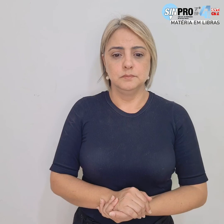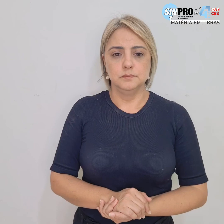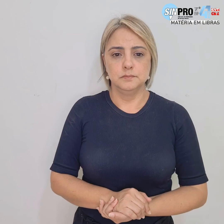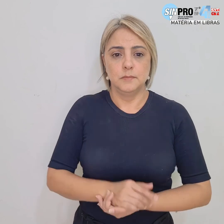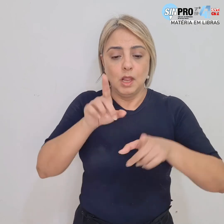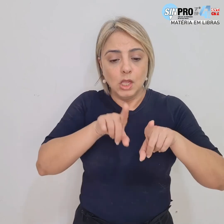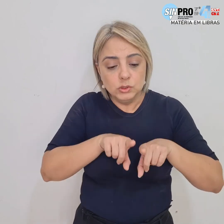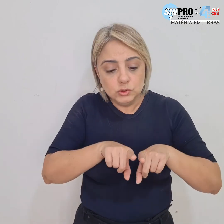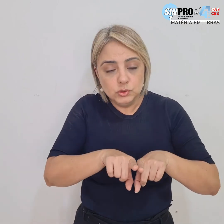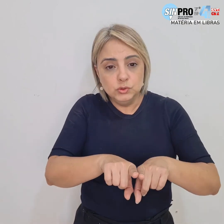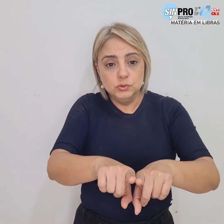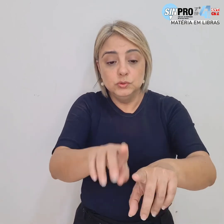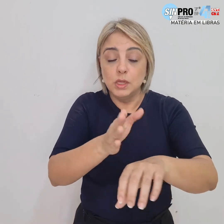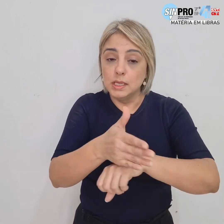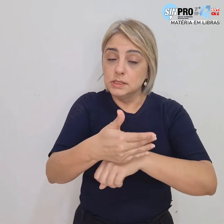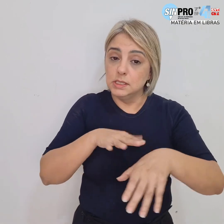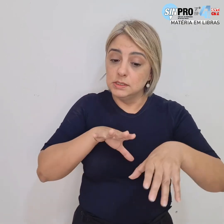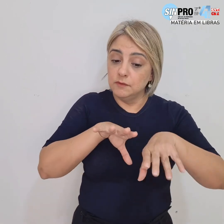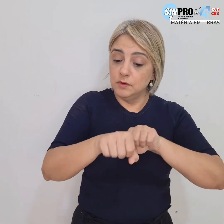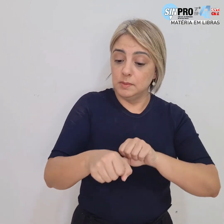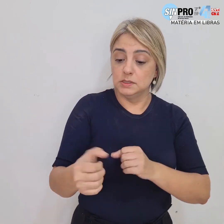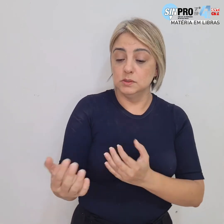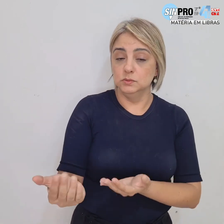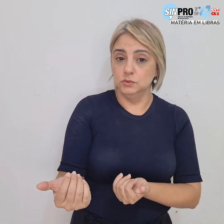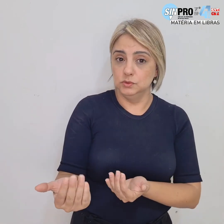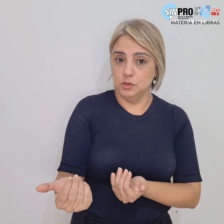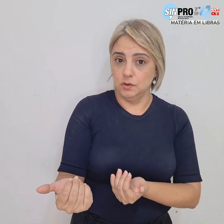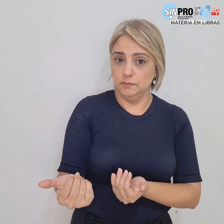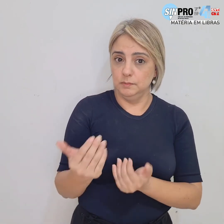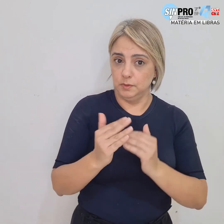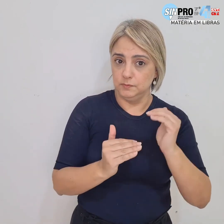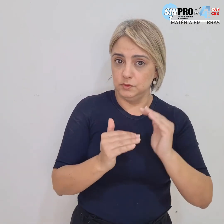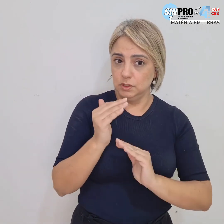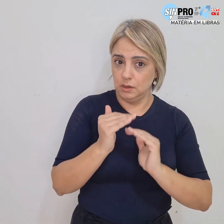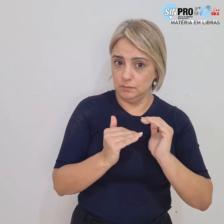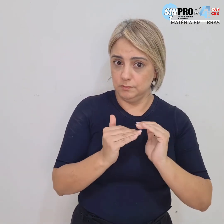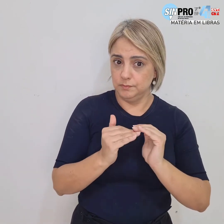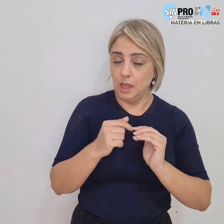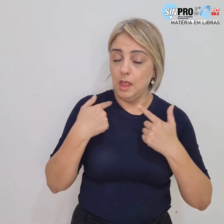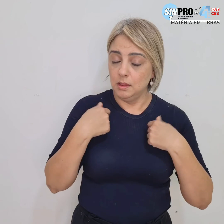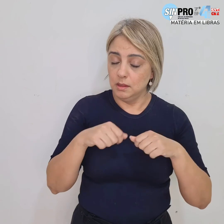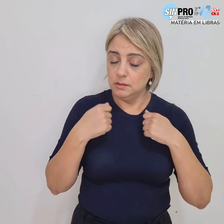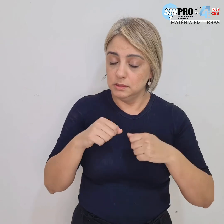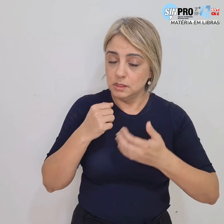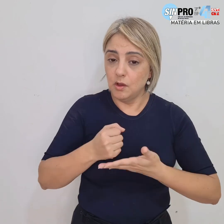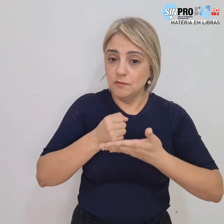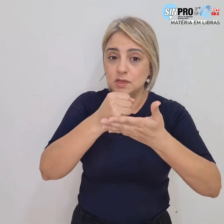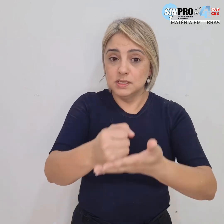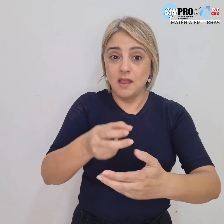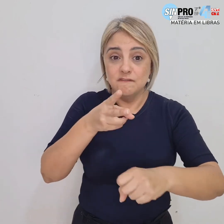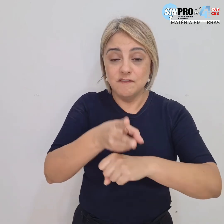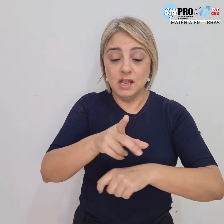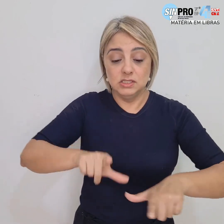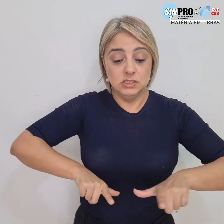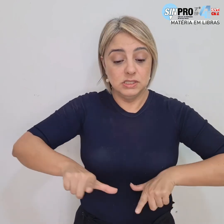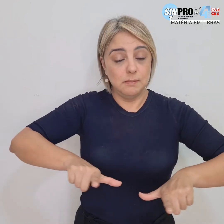Paralelamente ao acesso à formação pelos jovens, é necessário ofertar vagas de trabalho.